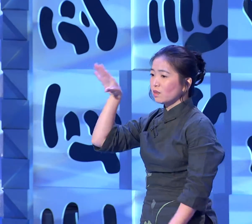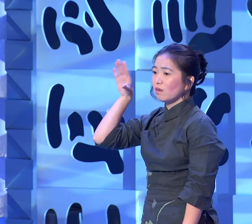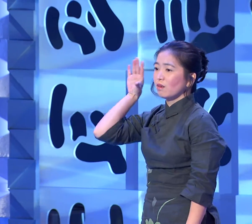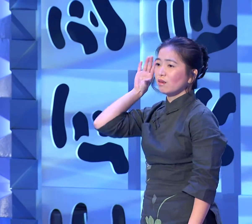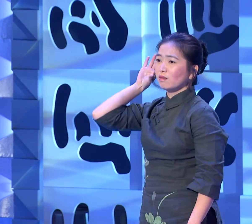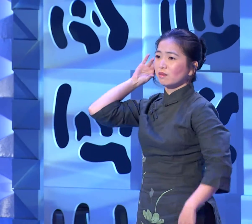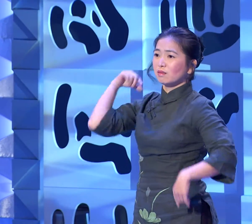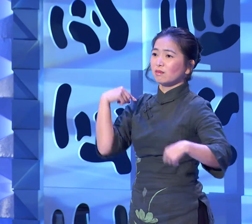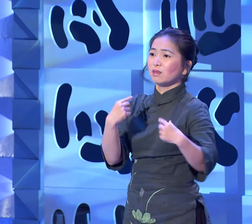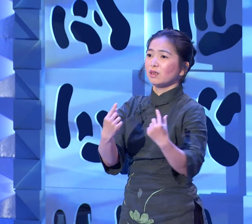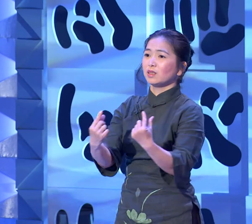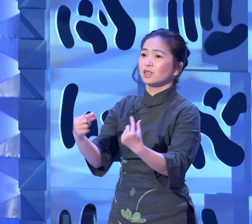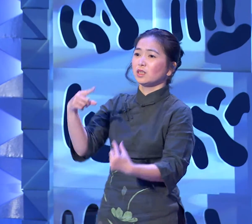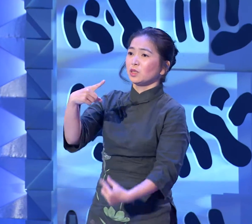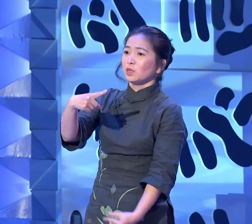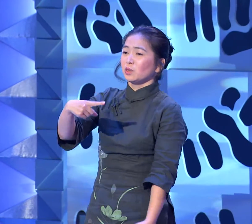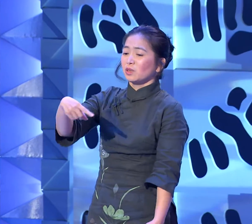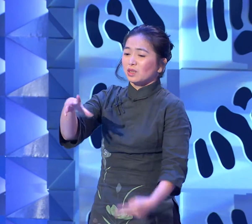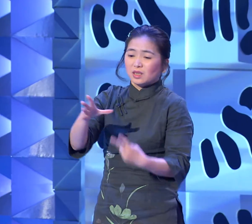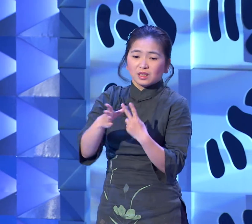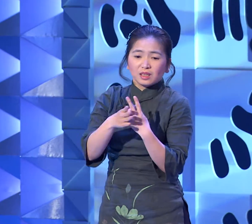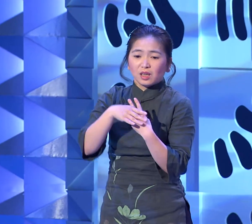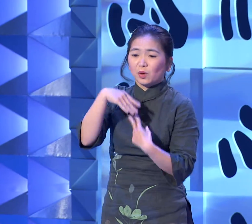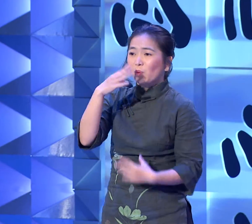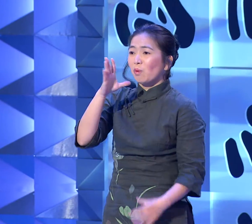声，那亲像一条歌，